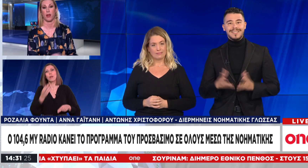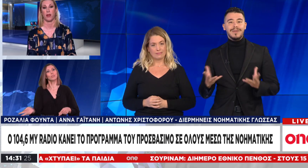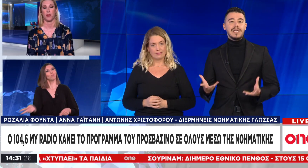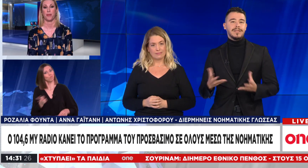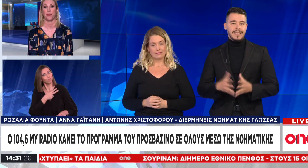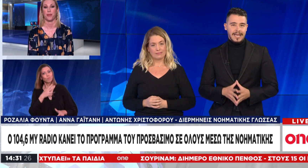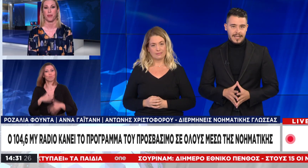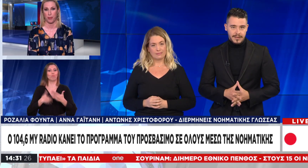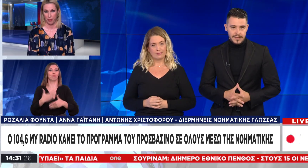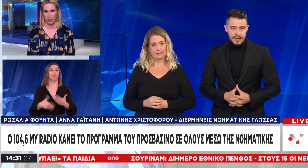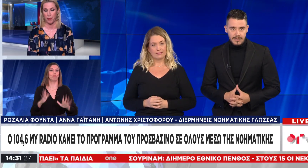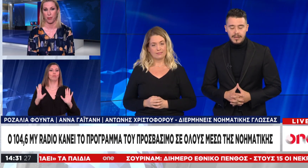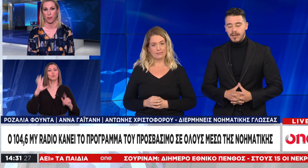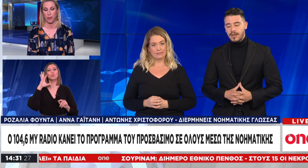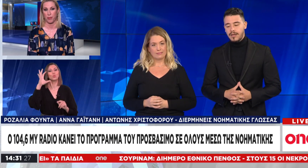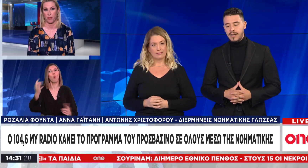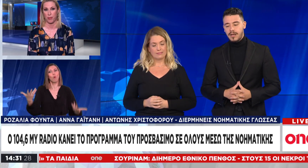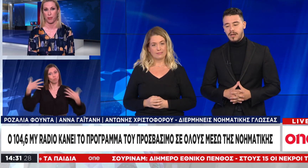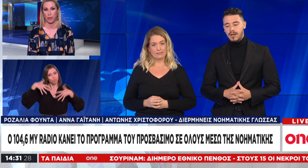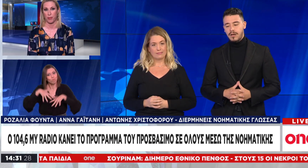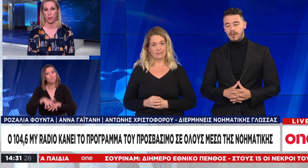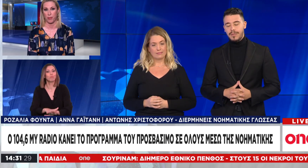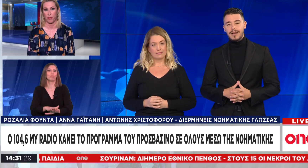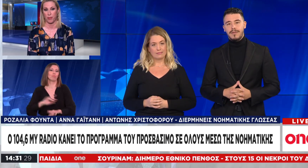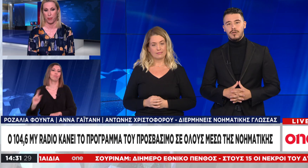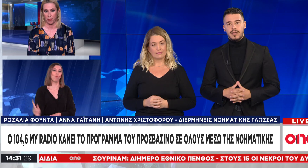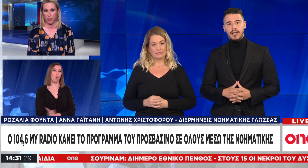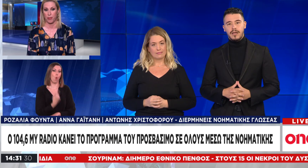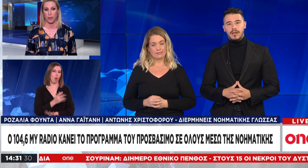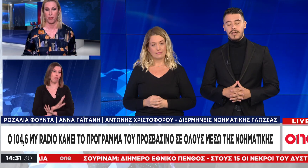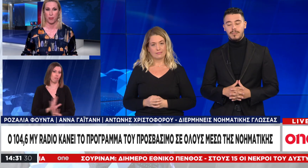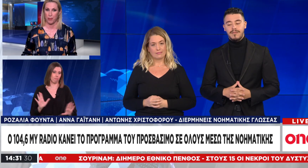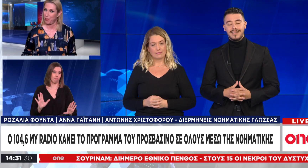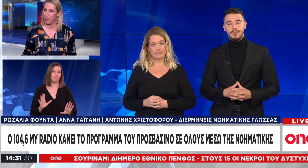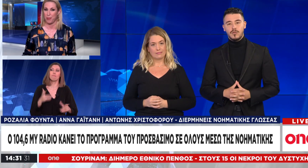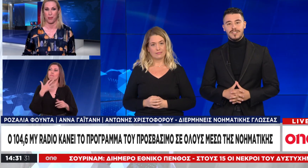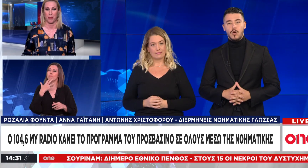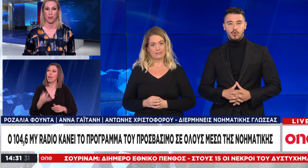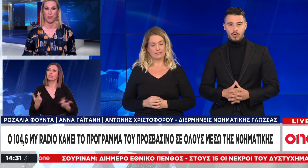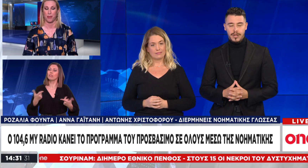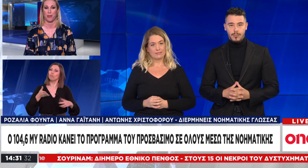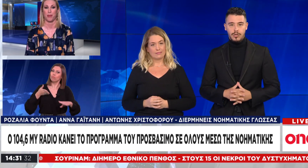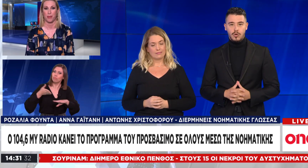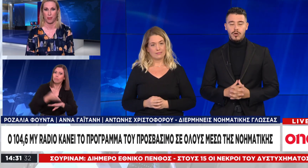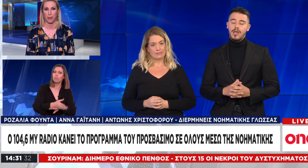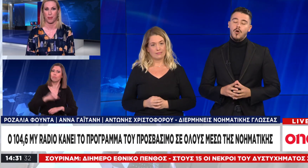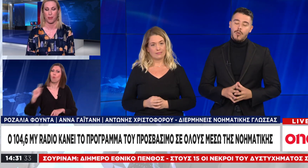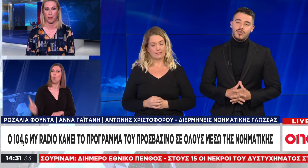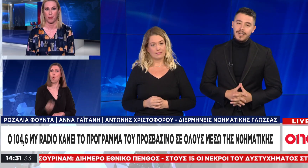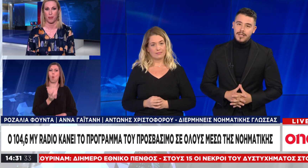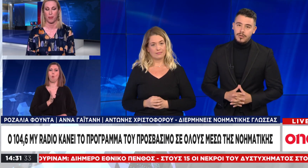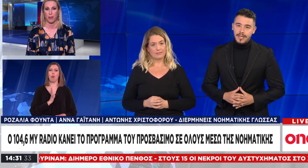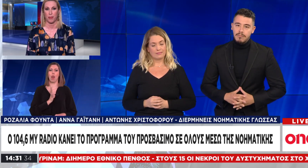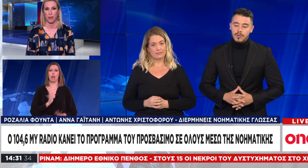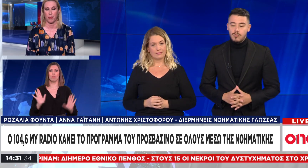την συμπεριληπτική κατεύθυνση ε για να περιλαμβάνονται και να περιλαμβάνεται η πρόσβαση όλων των πολιτών όμως η